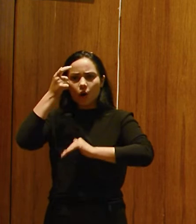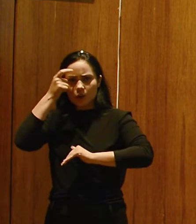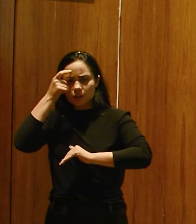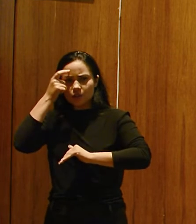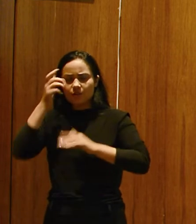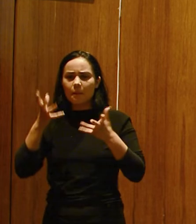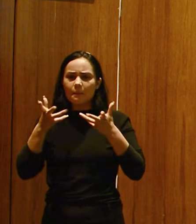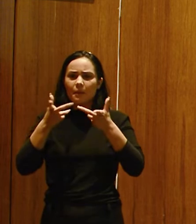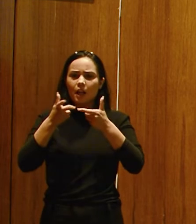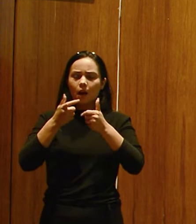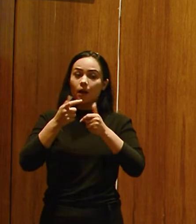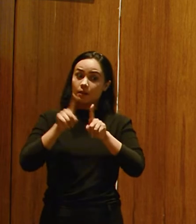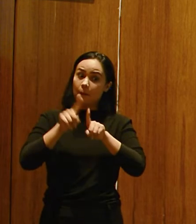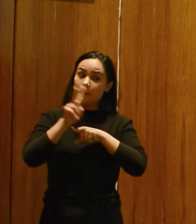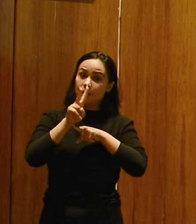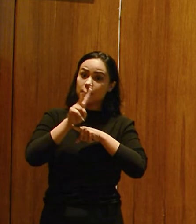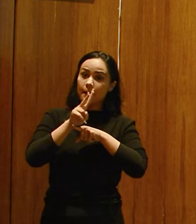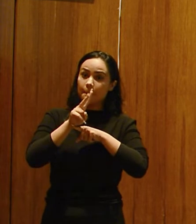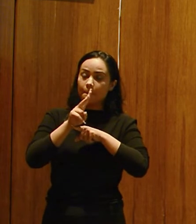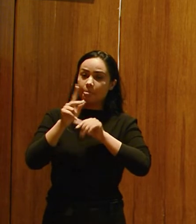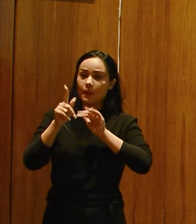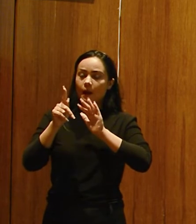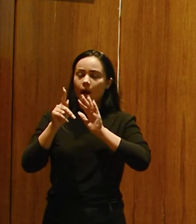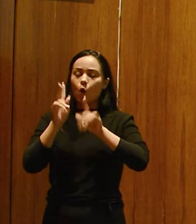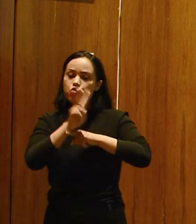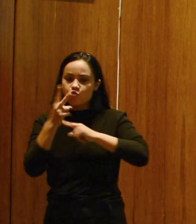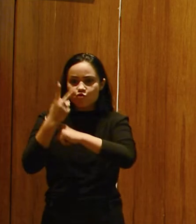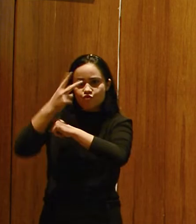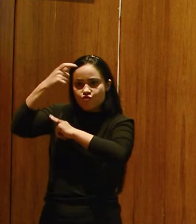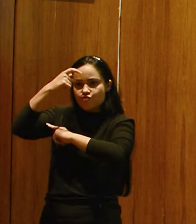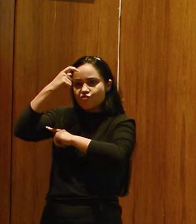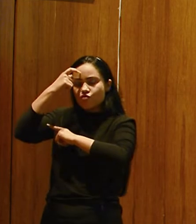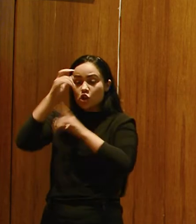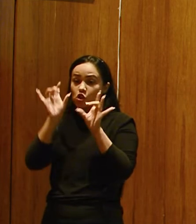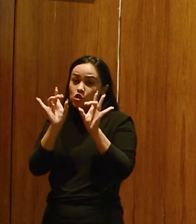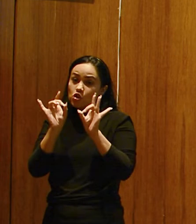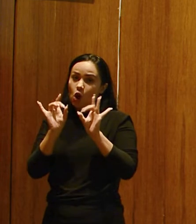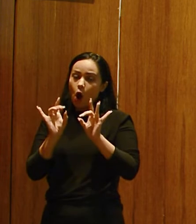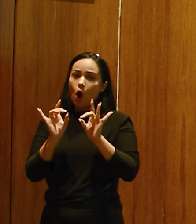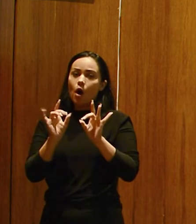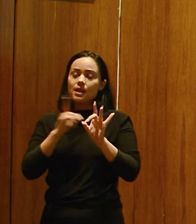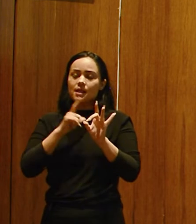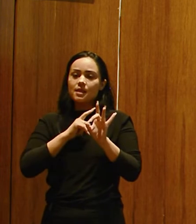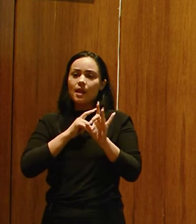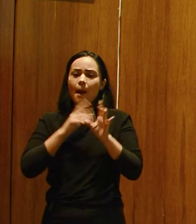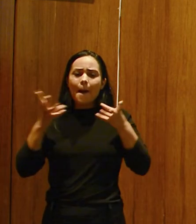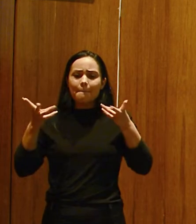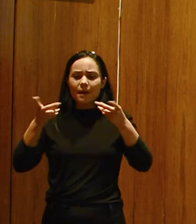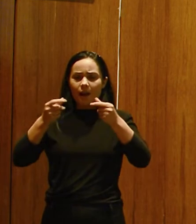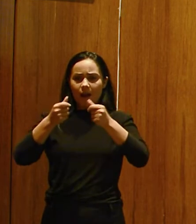cognitivas, melhora e preservação das funções cognitivas, tudo somente pelo fato de restaurar